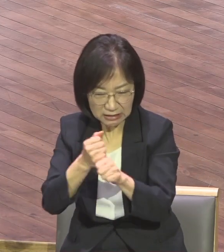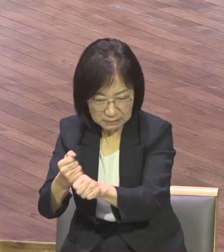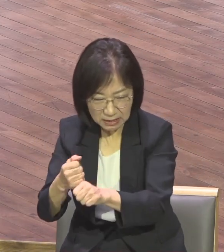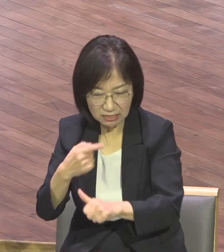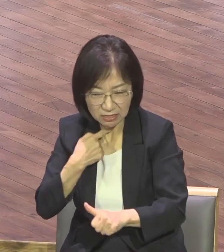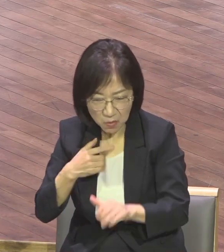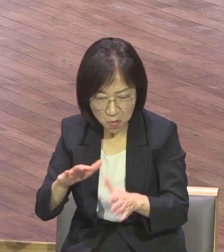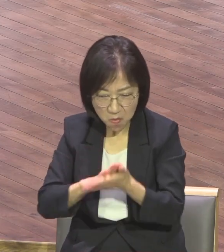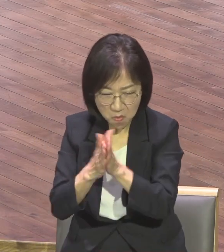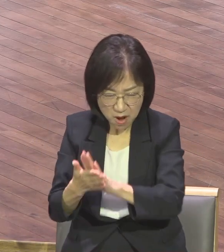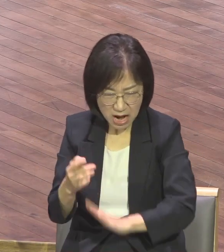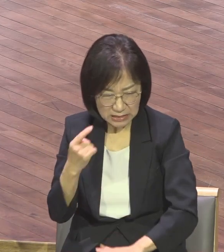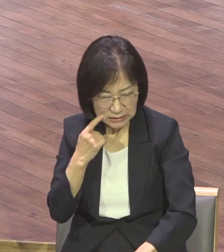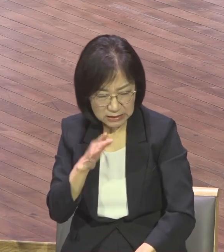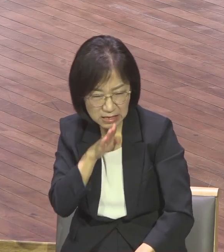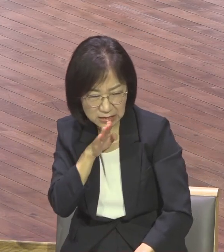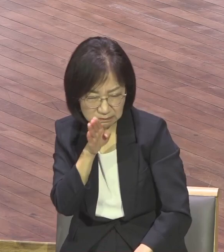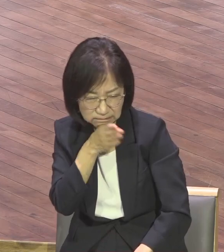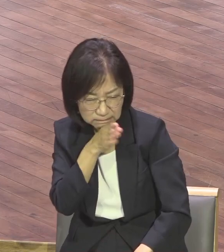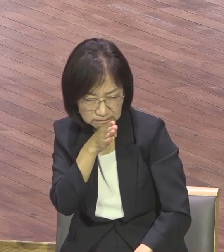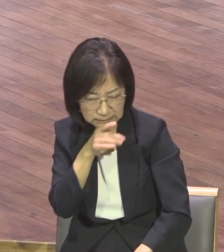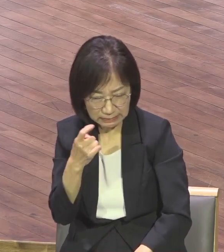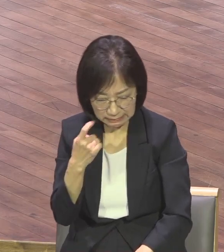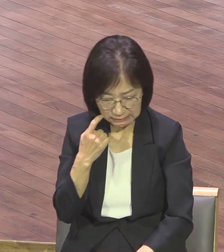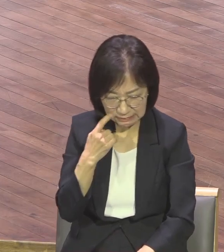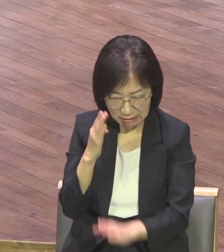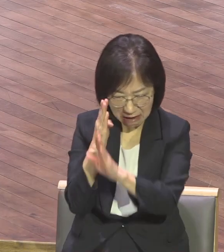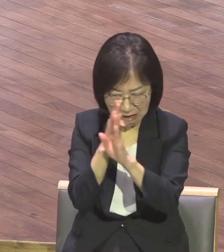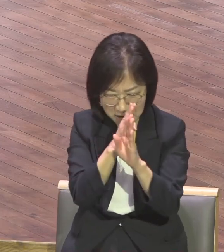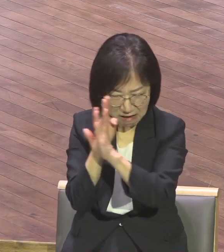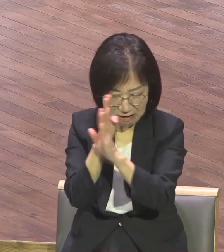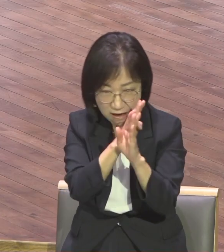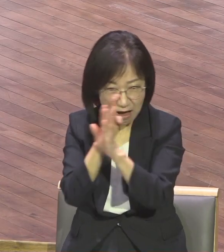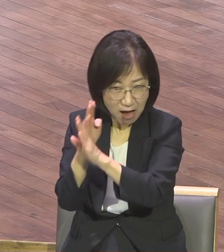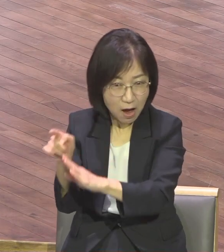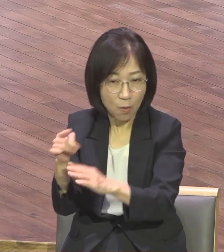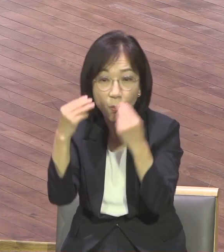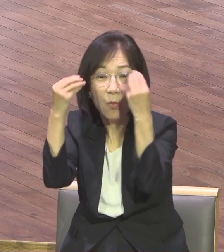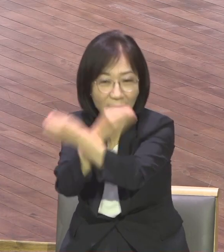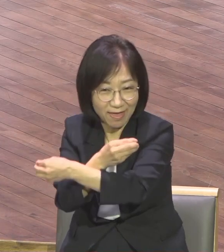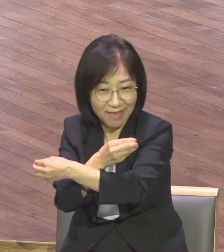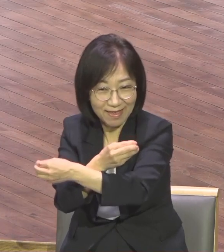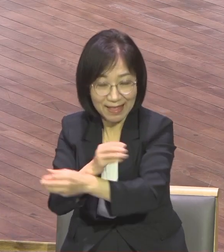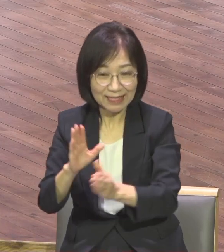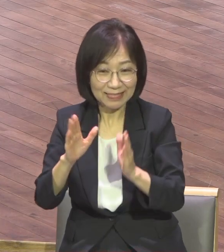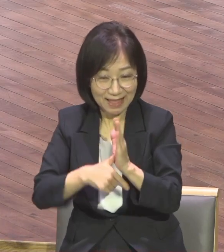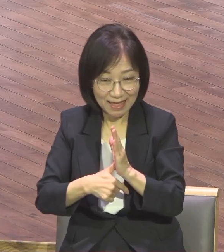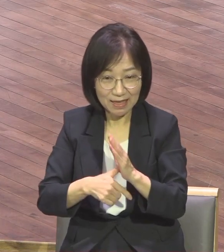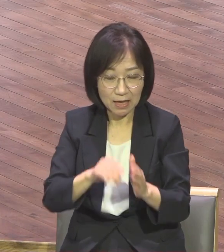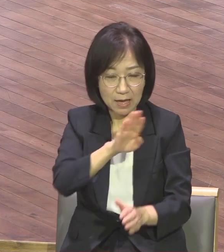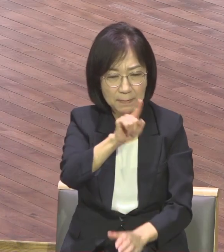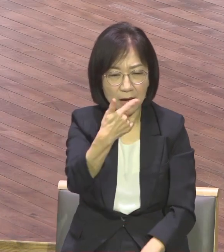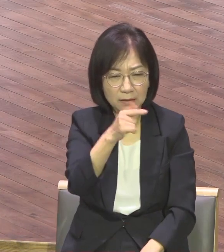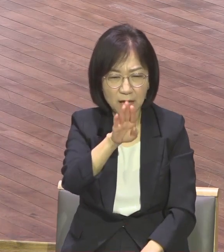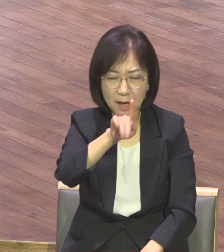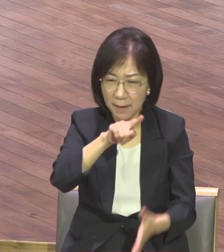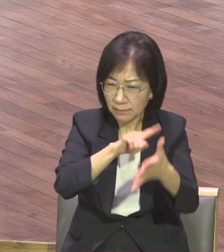않았습니다. 모두가 색안경을 끼고 바울을 그렇게 기피할 때 그를